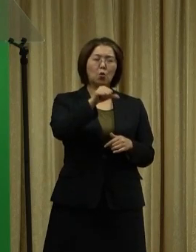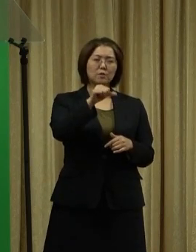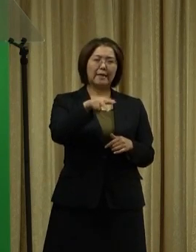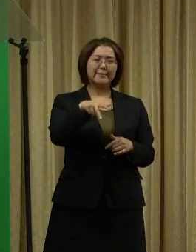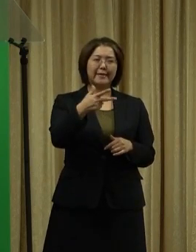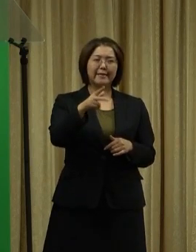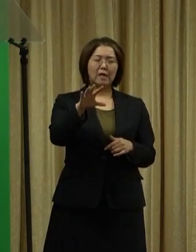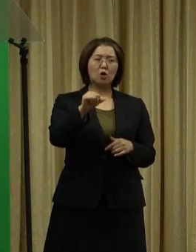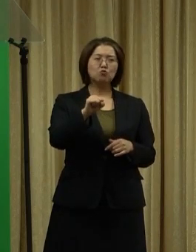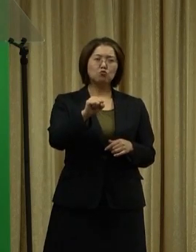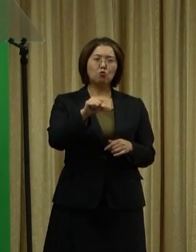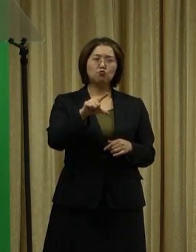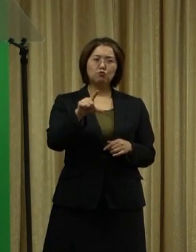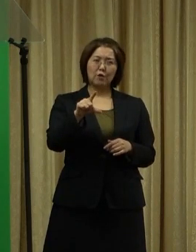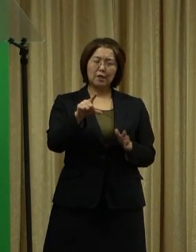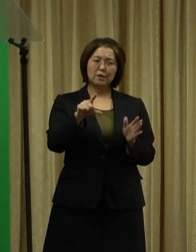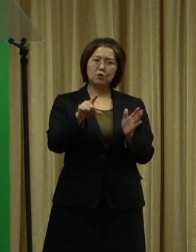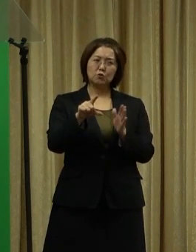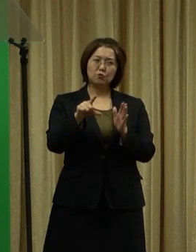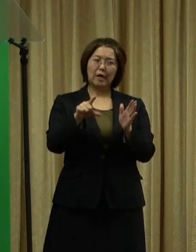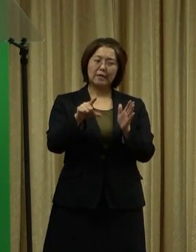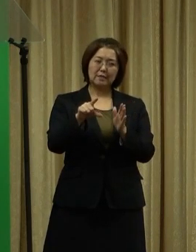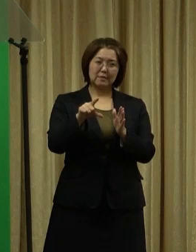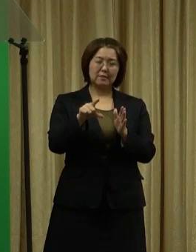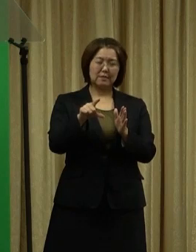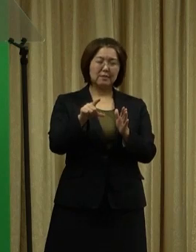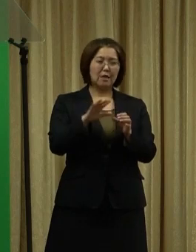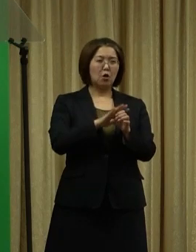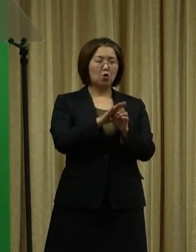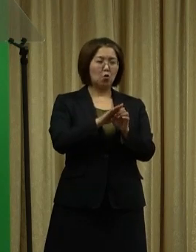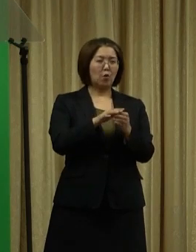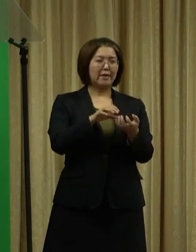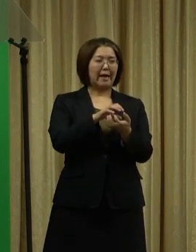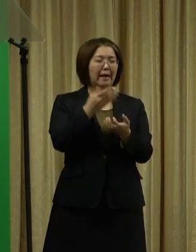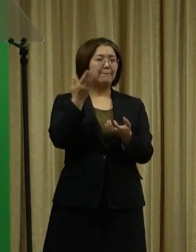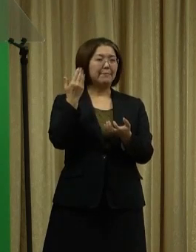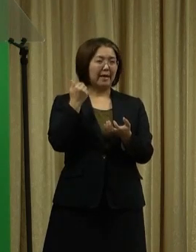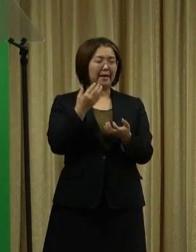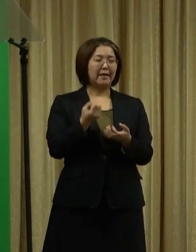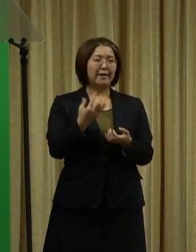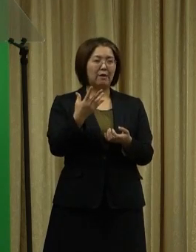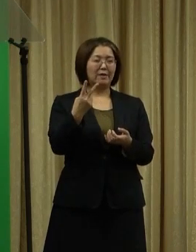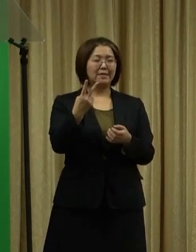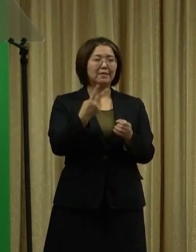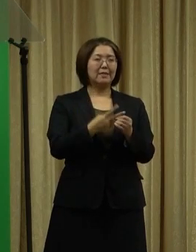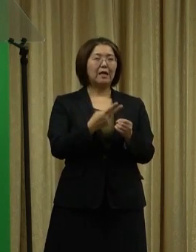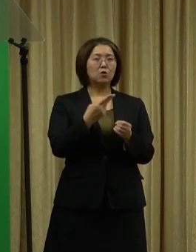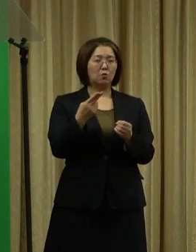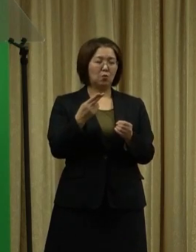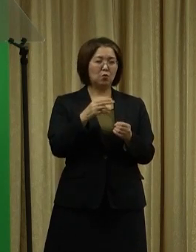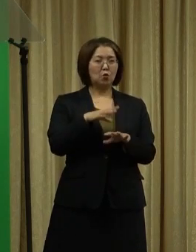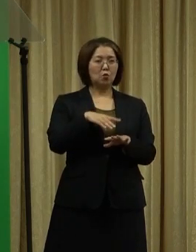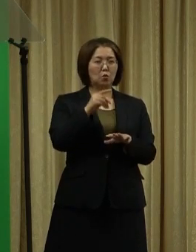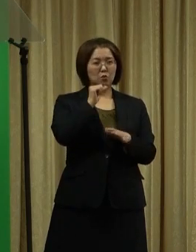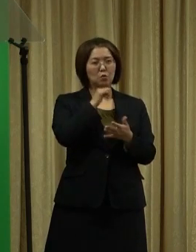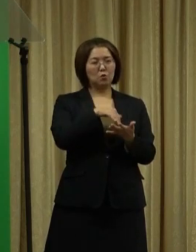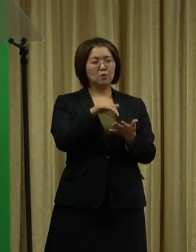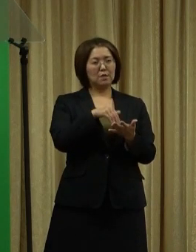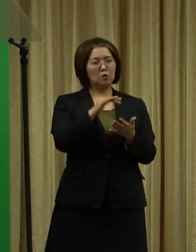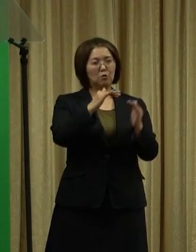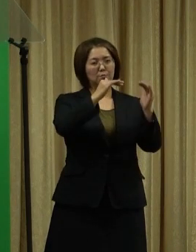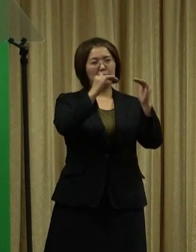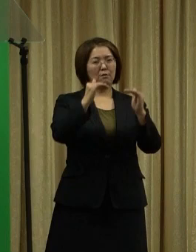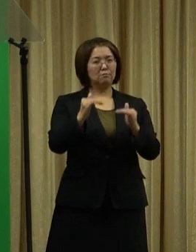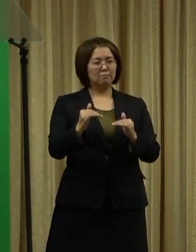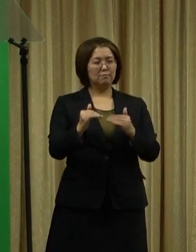5700億円内外というコロナ前すなわち令和2年度の当初予算のレベルまで、下がってくると